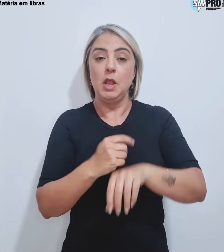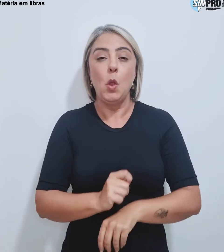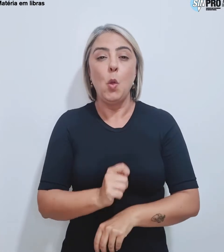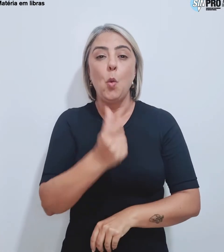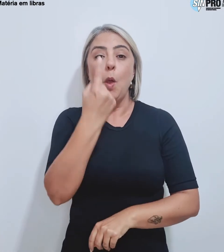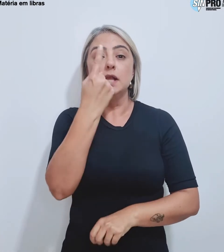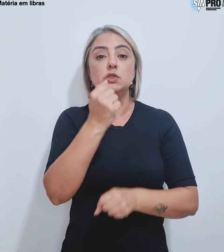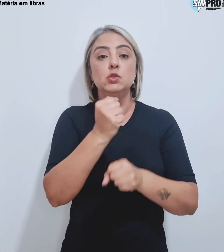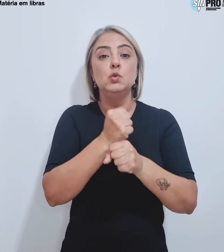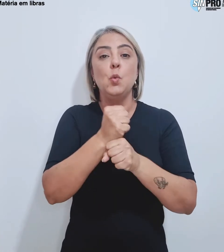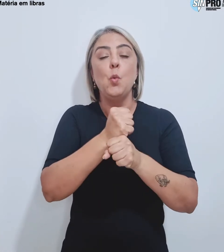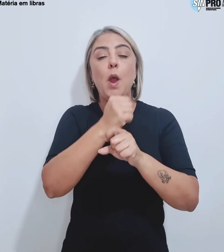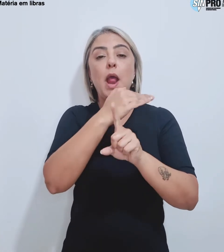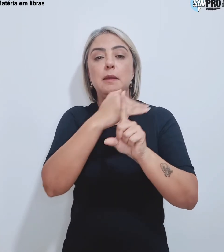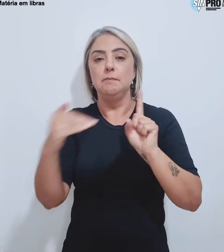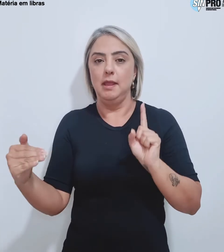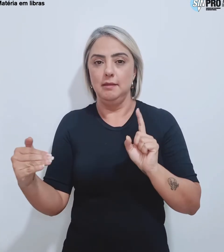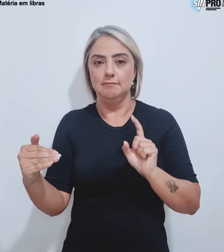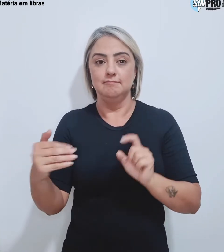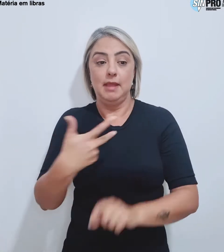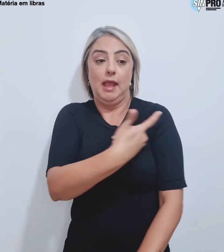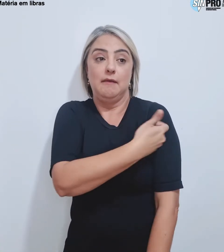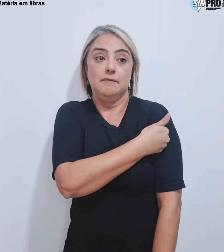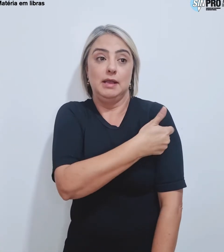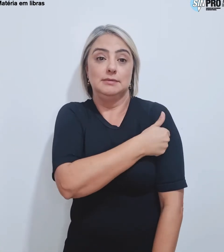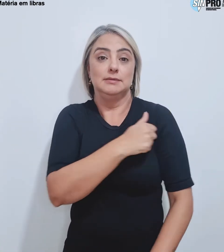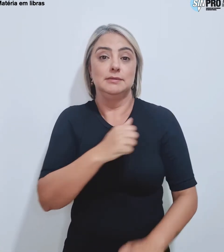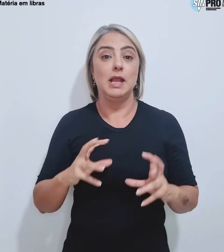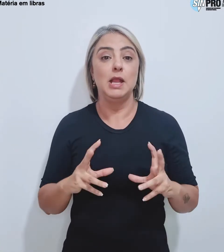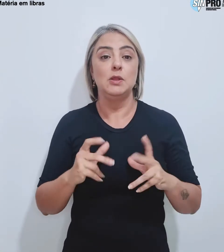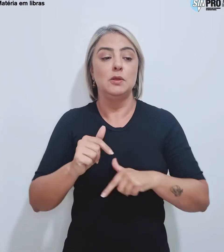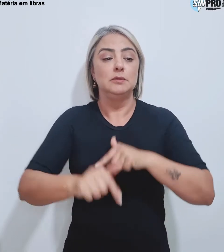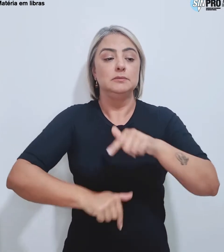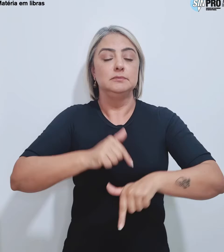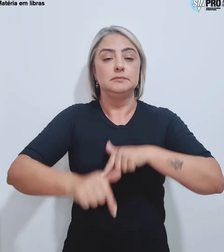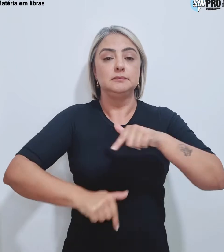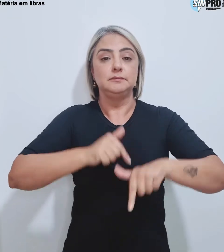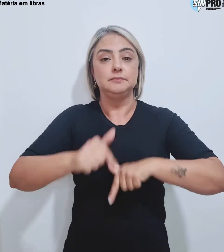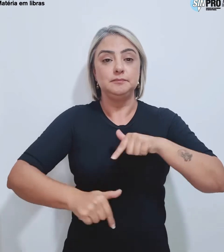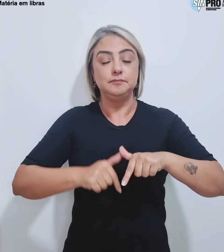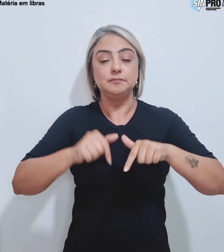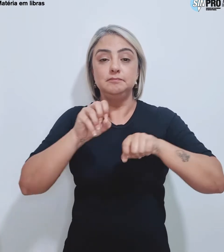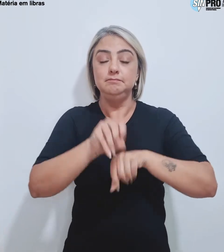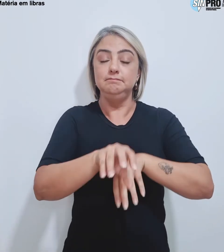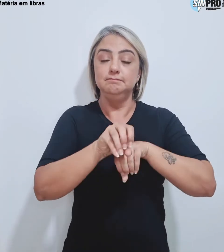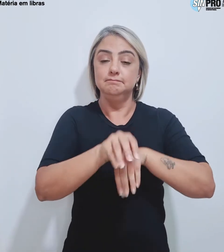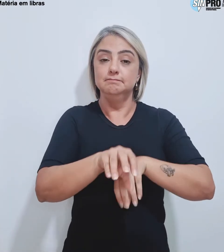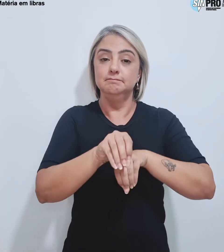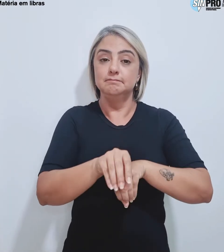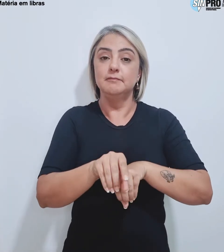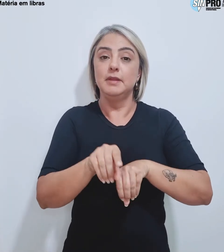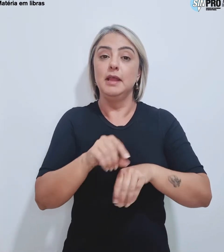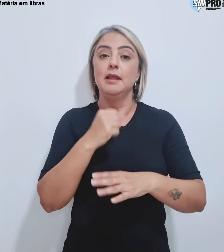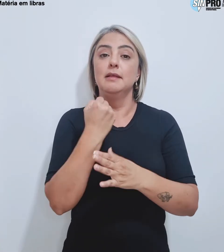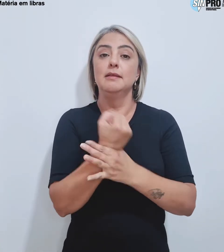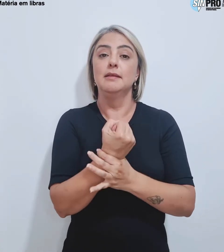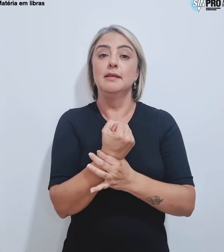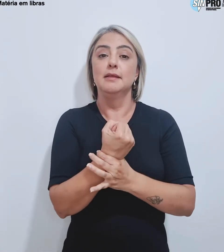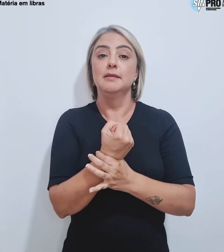durou por quase um ano e meio, a vacinação de todos os trabalhadores em educação e a garantia